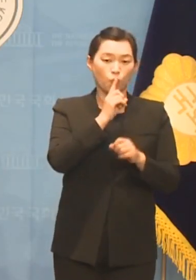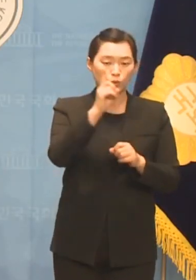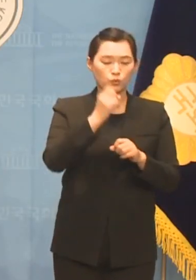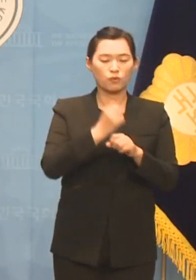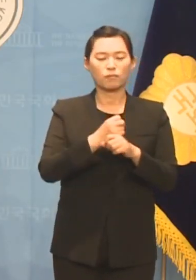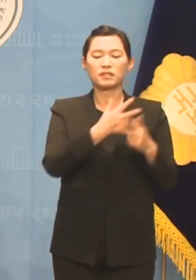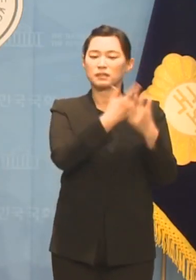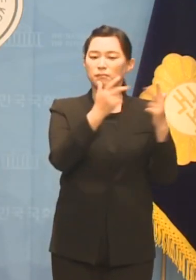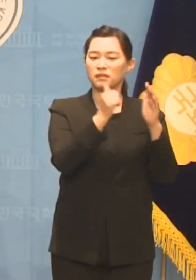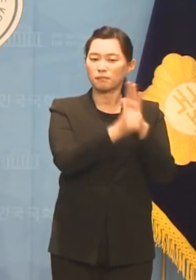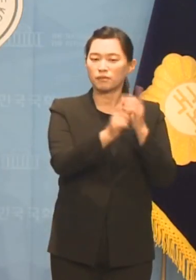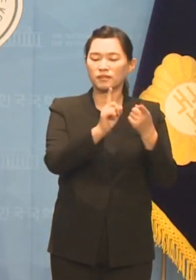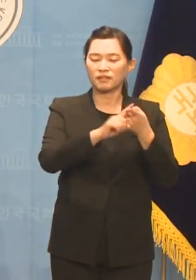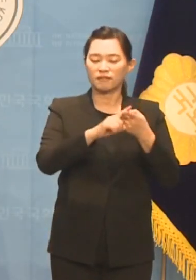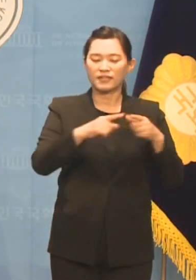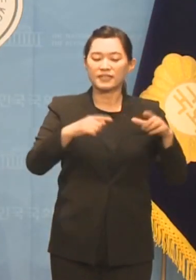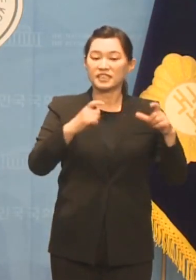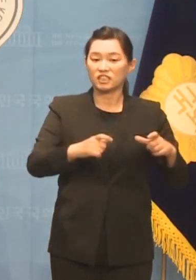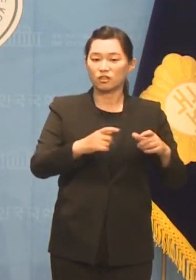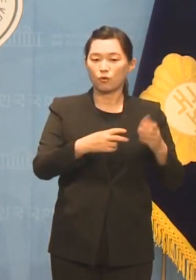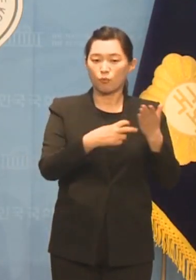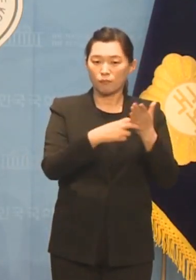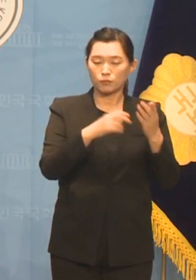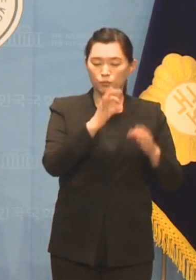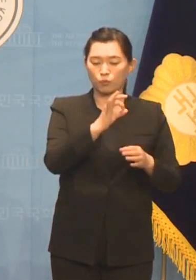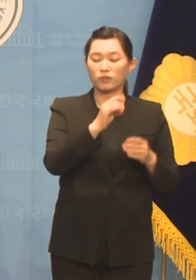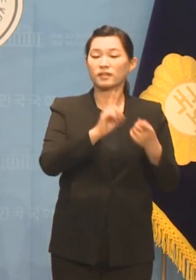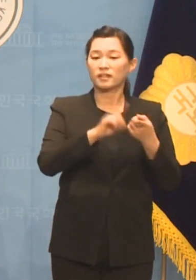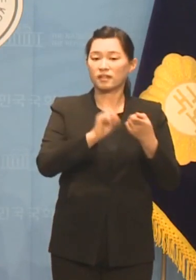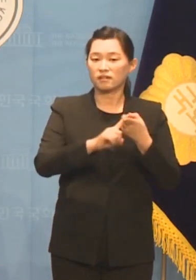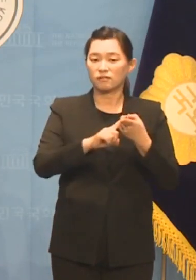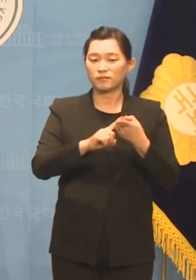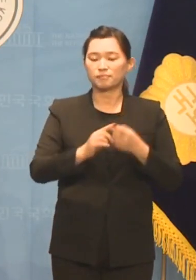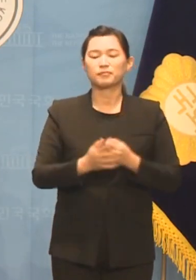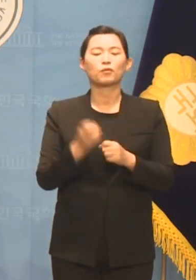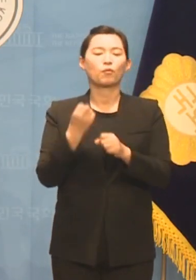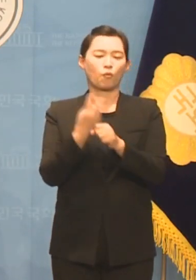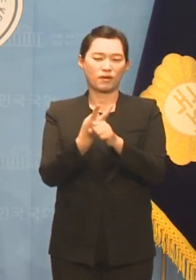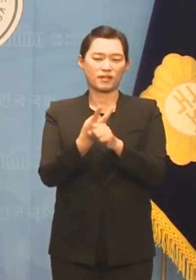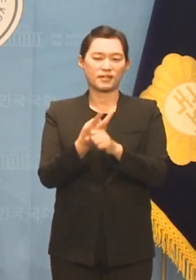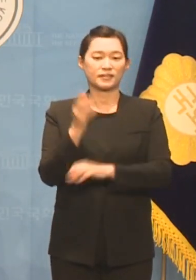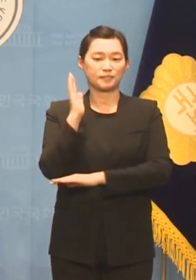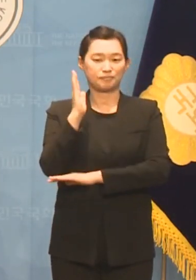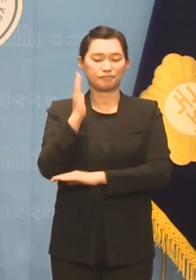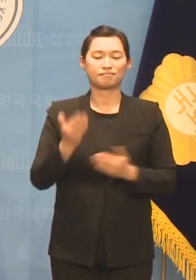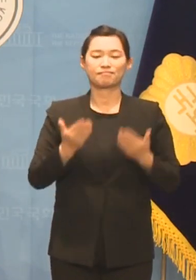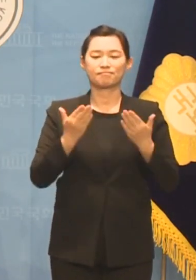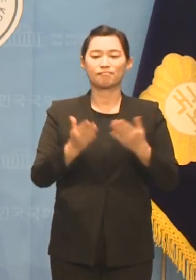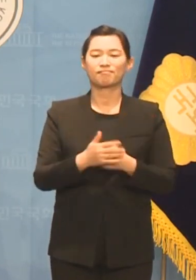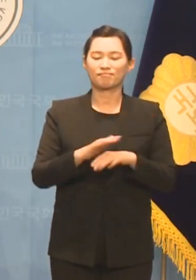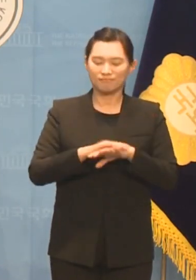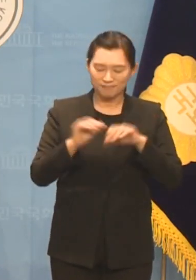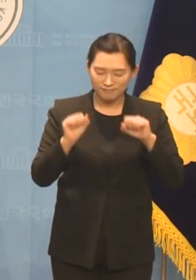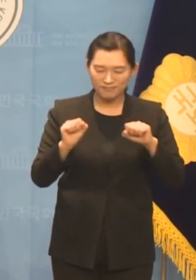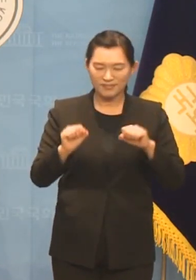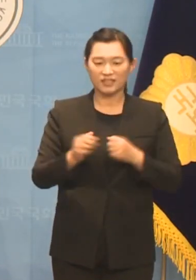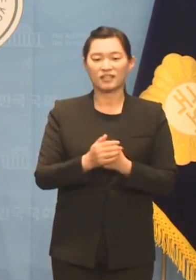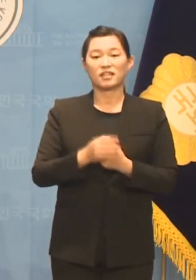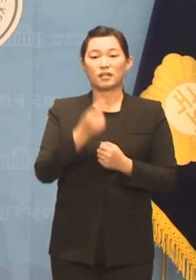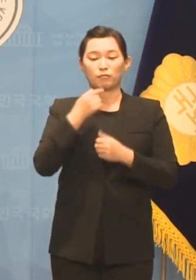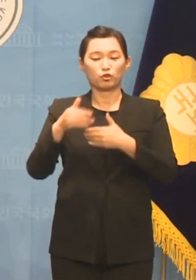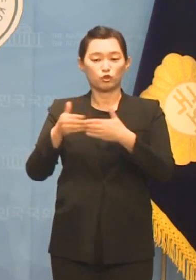대표와 관련된 지역화폐 관련 허위사실 유포자에 대한 고발 기자회견을 진행하겠습니다. 안녕하십니까.